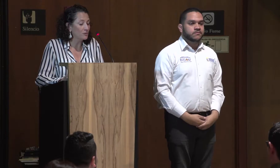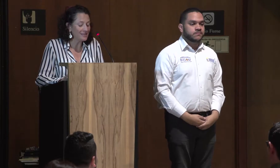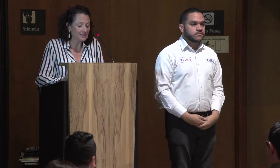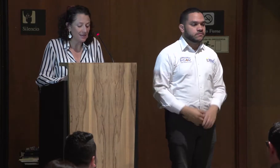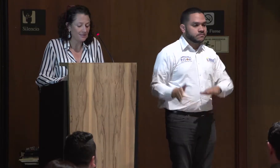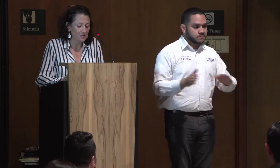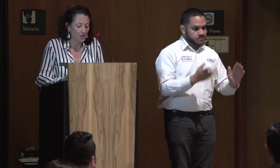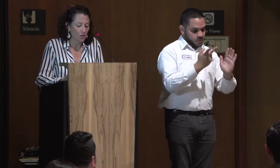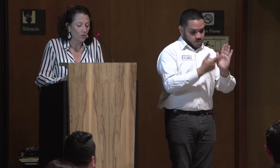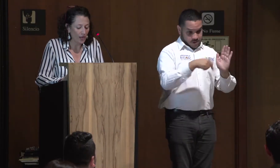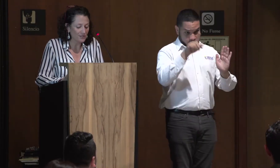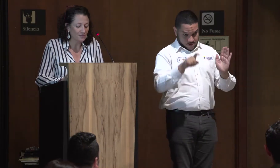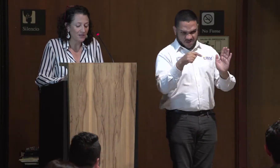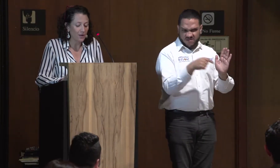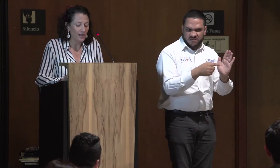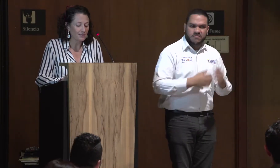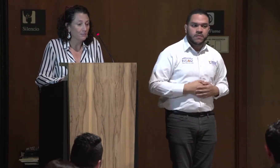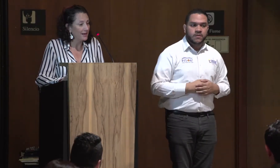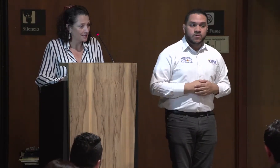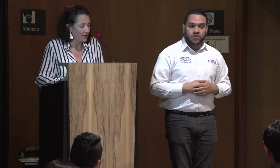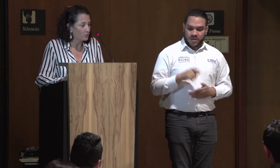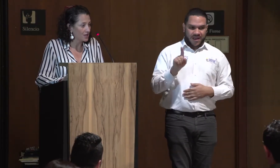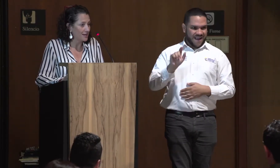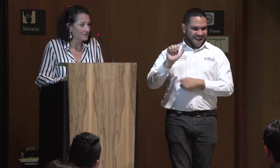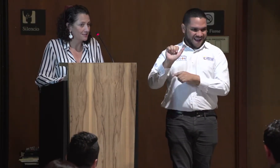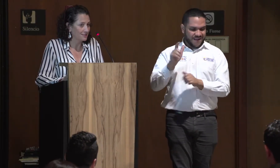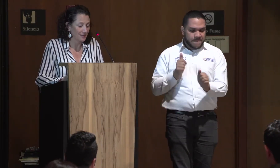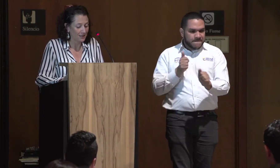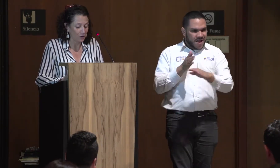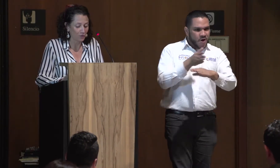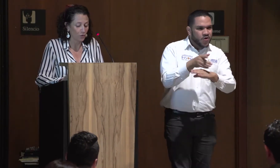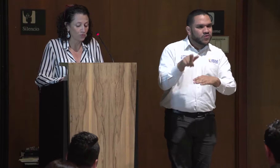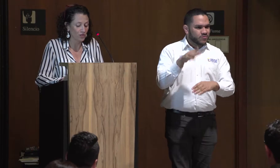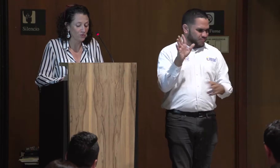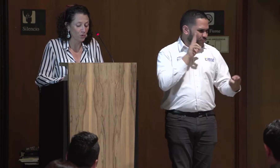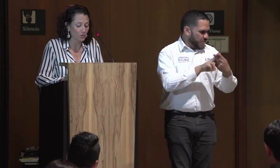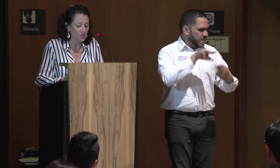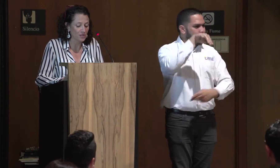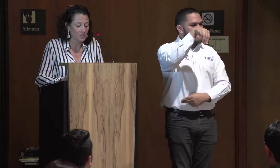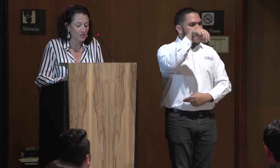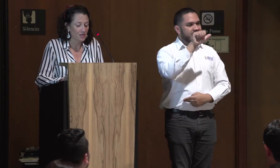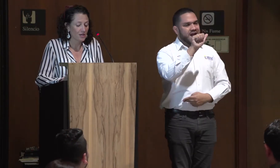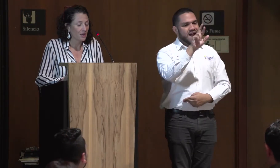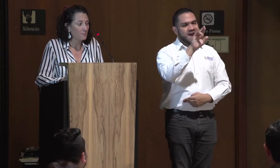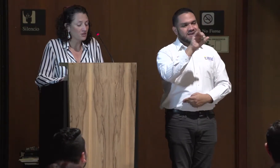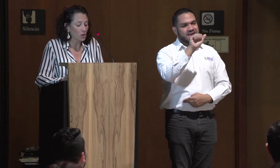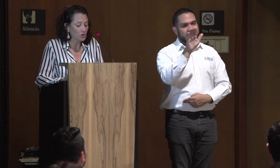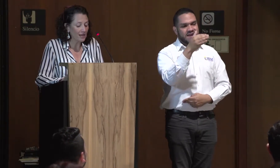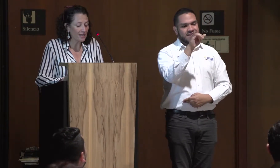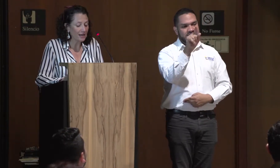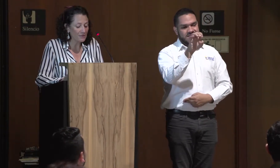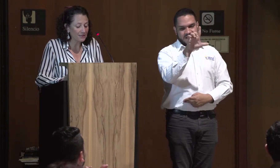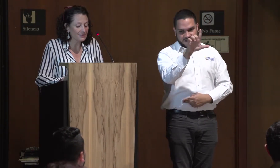En 2016, una de nuestras mediadoras, María Isabel González, a quien creo que todos ustedes conocen, empezó